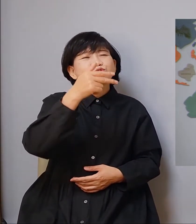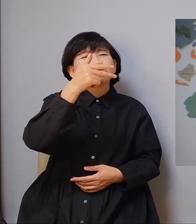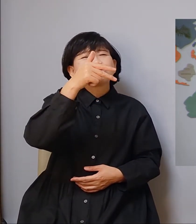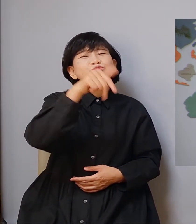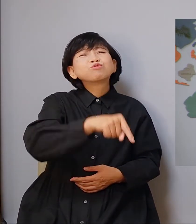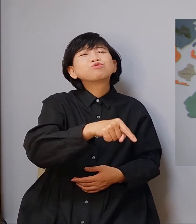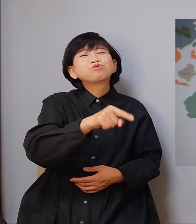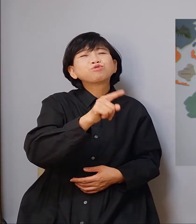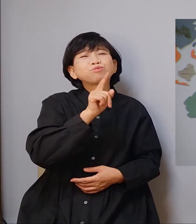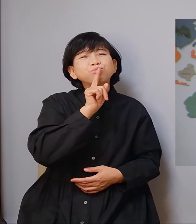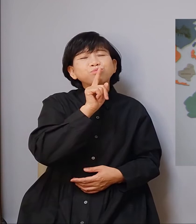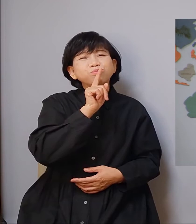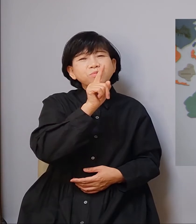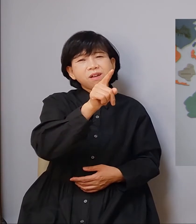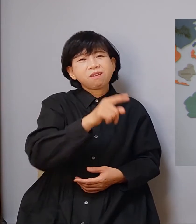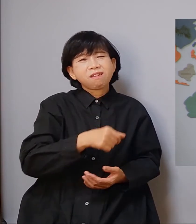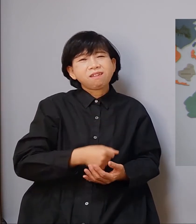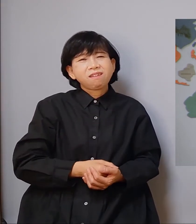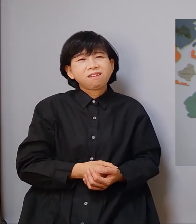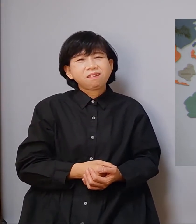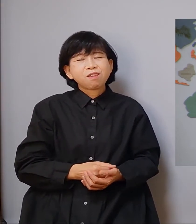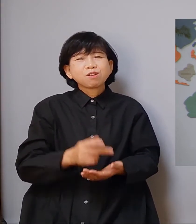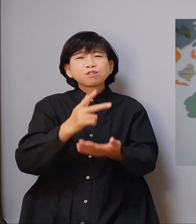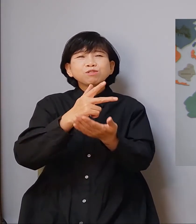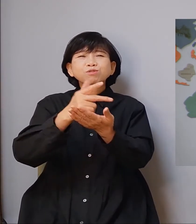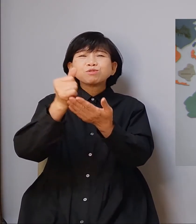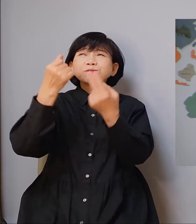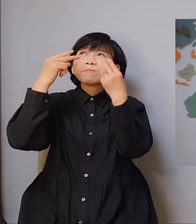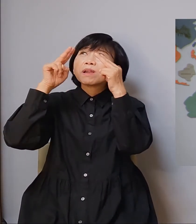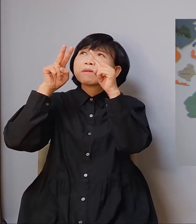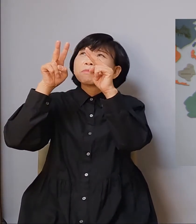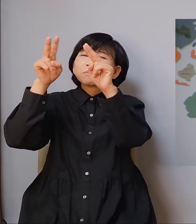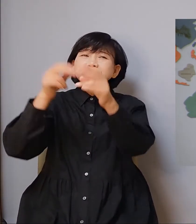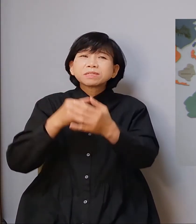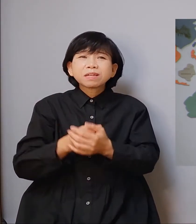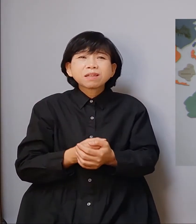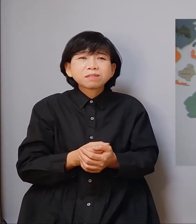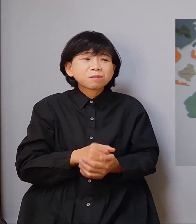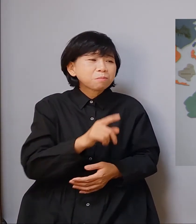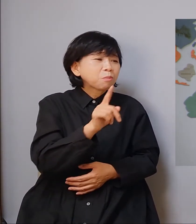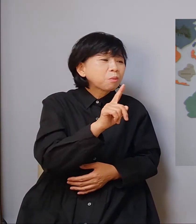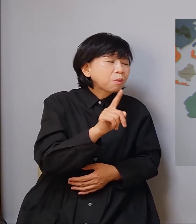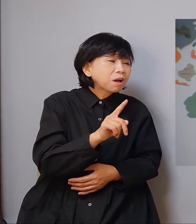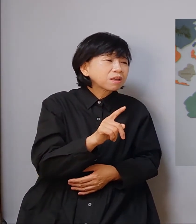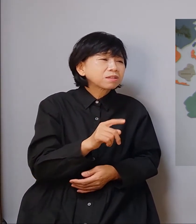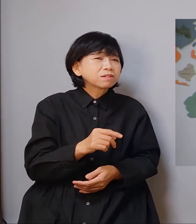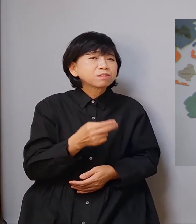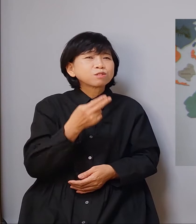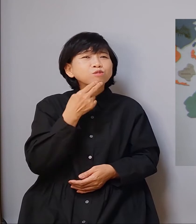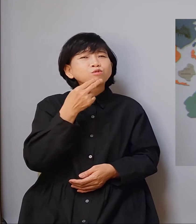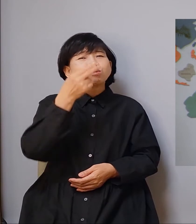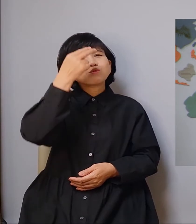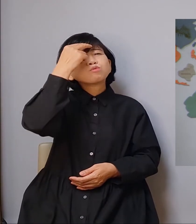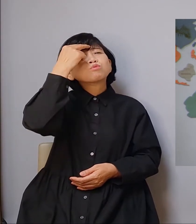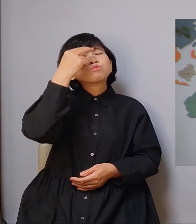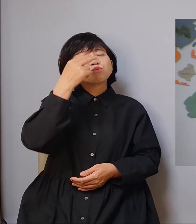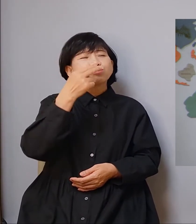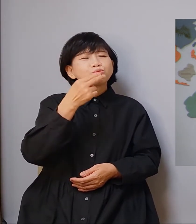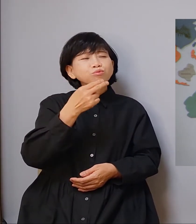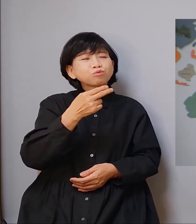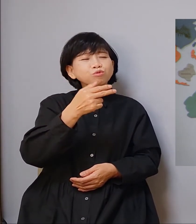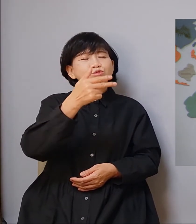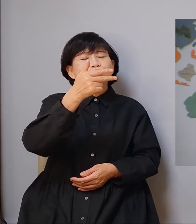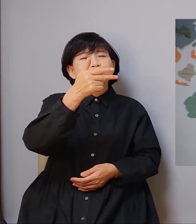깜짝 놀랐어요. 주님을 바라봅시다 해서 이거 뭔 얘기인가 했더니 이거 주님 술주자